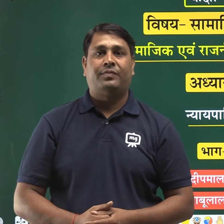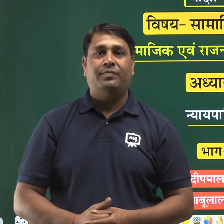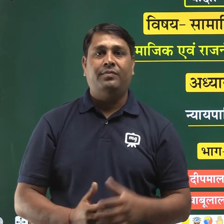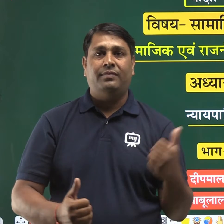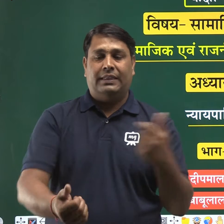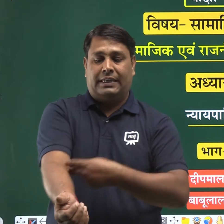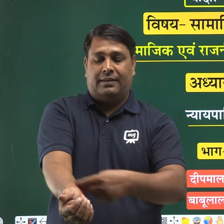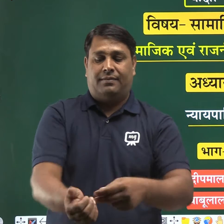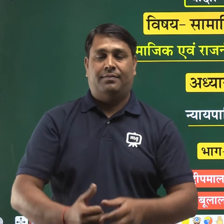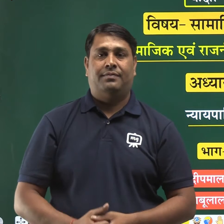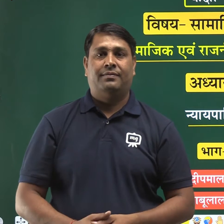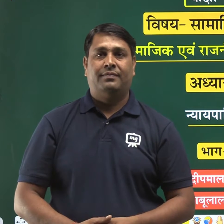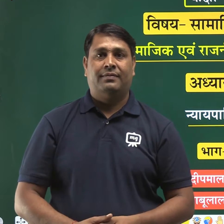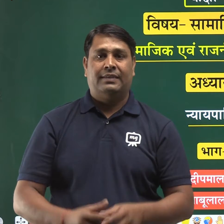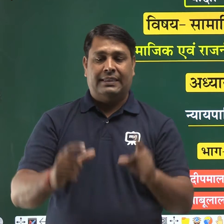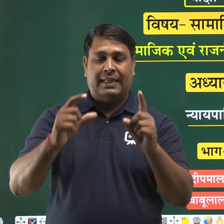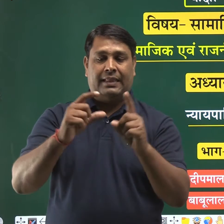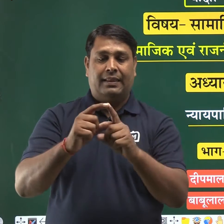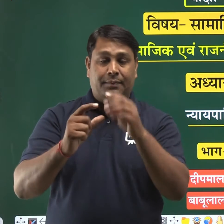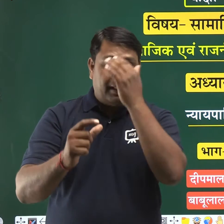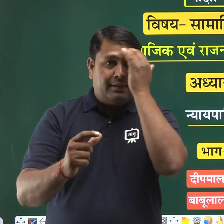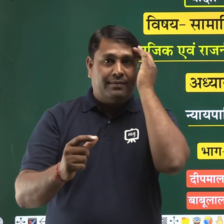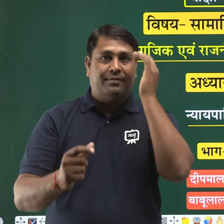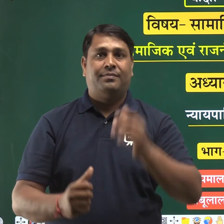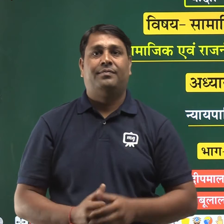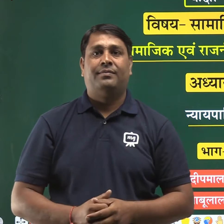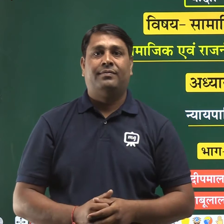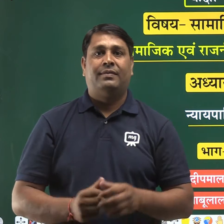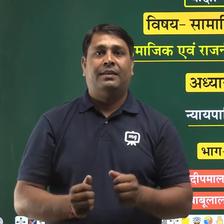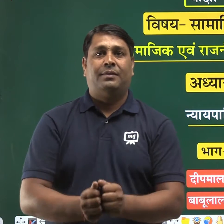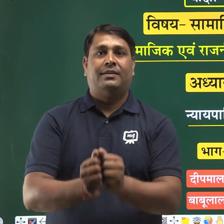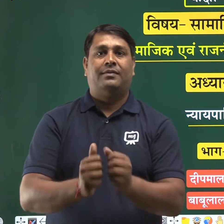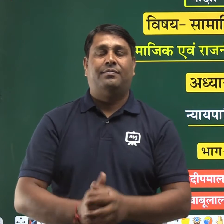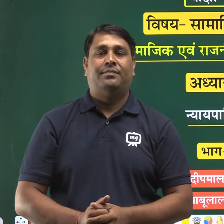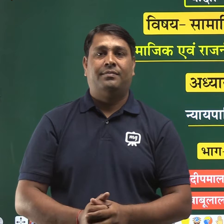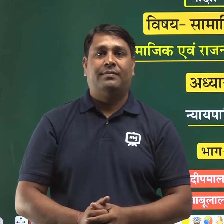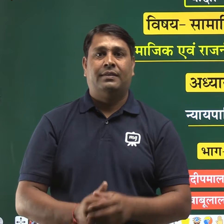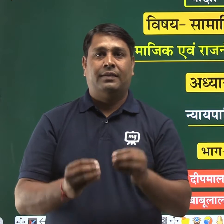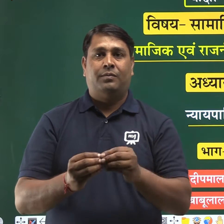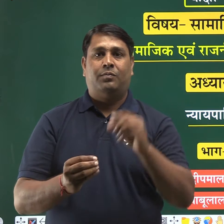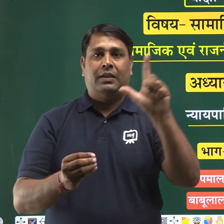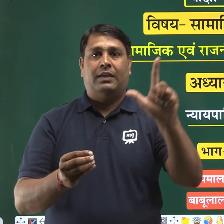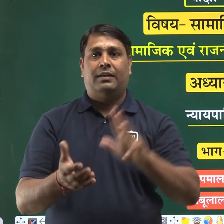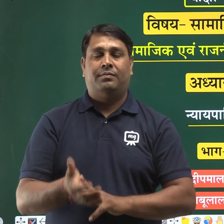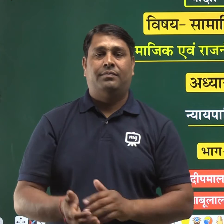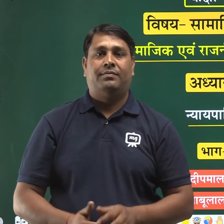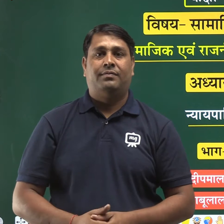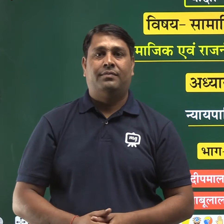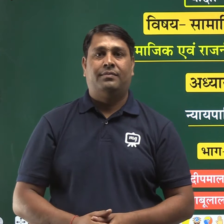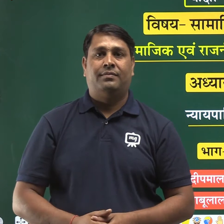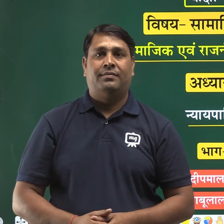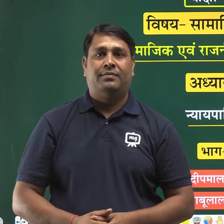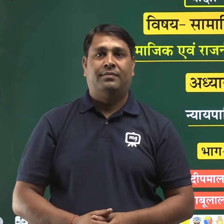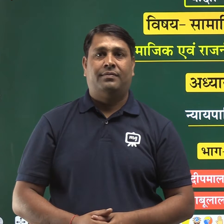मेरा नाम दीपमाला शर्मा, मेरे साथ बाबूलाल मीणा।